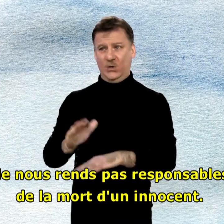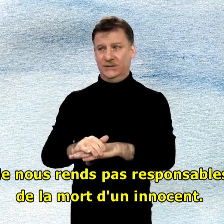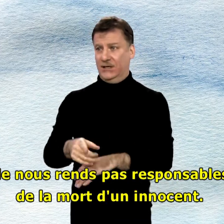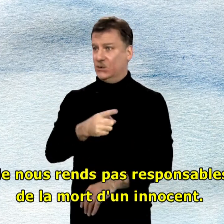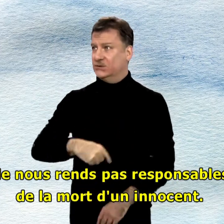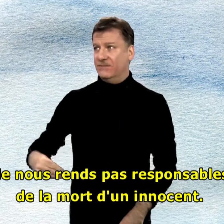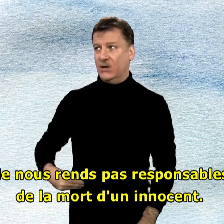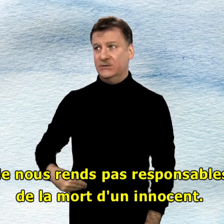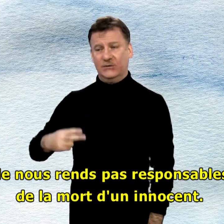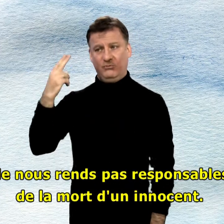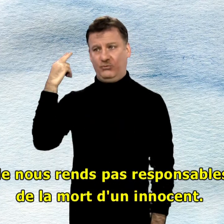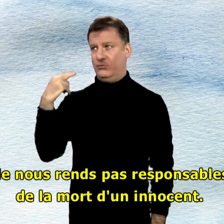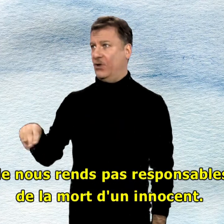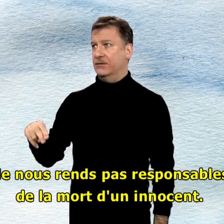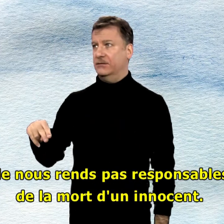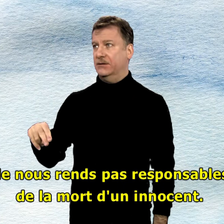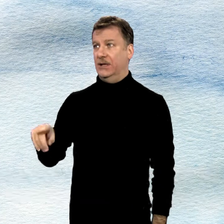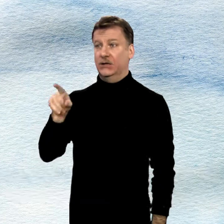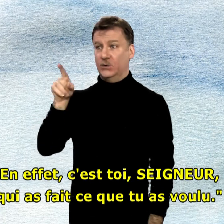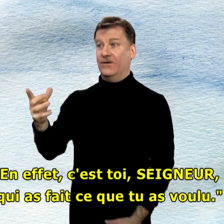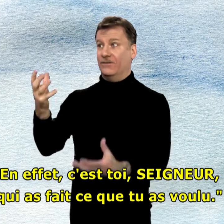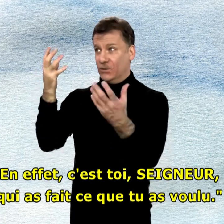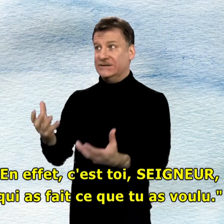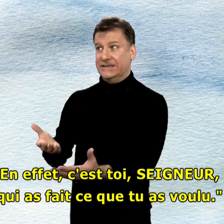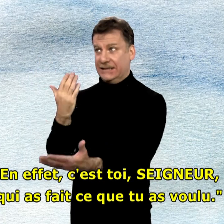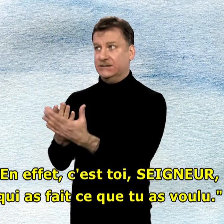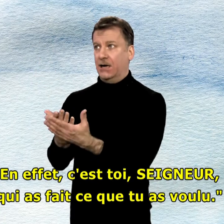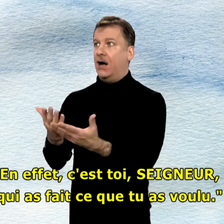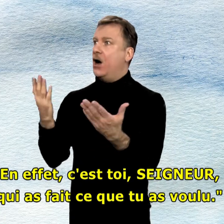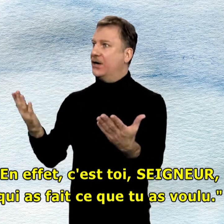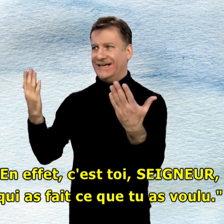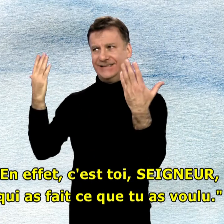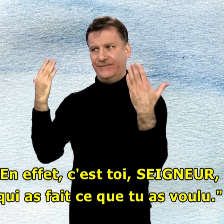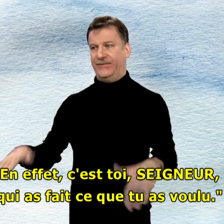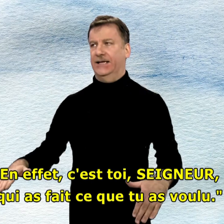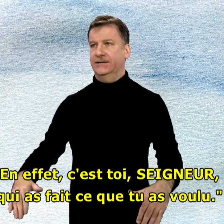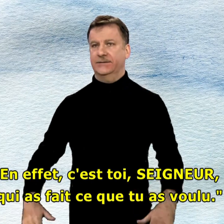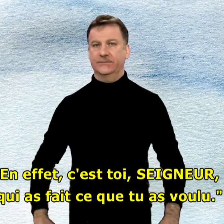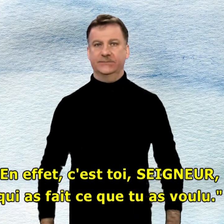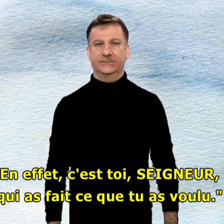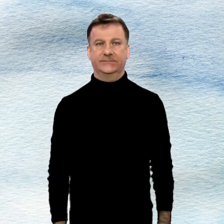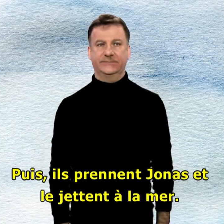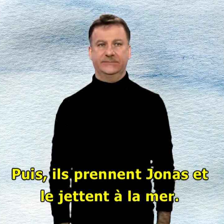rend pas non plus responsables de la mort d'un innocent. En effet, c'est toi Seigneur qui as fait ce que tu as voulu.